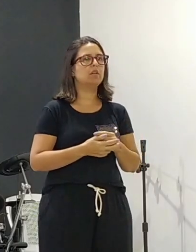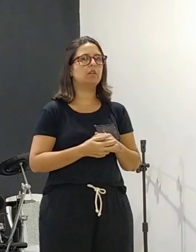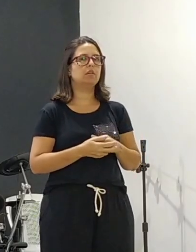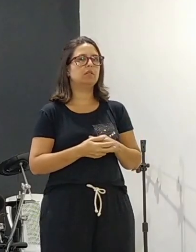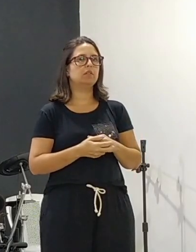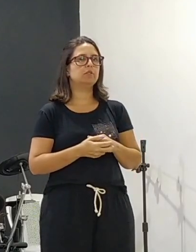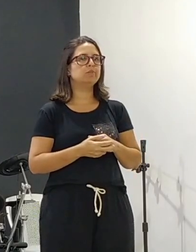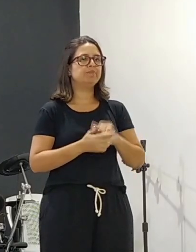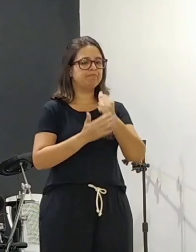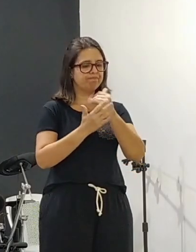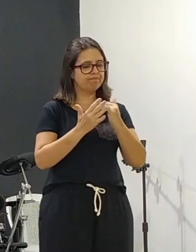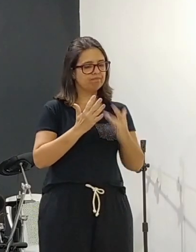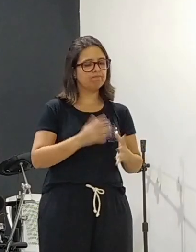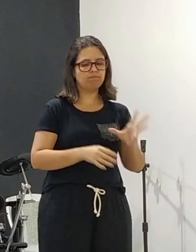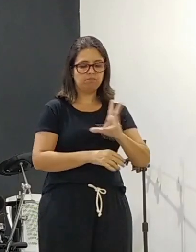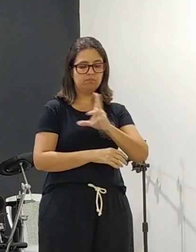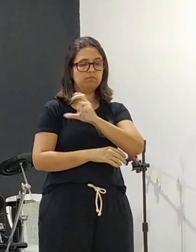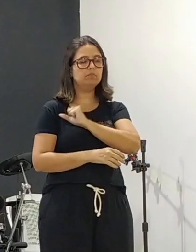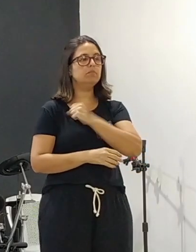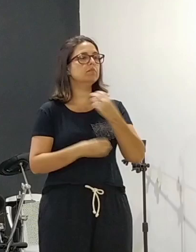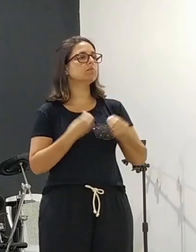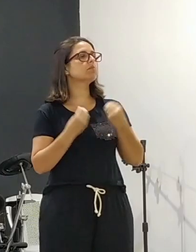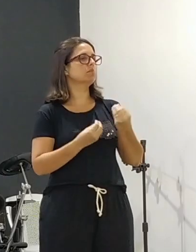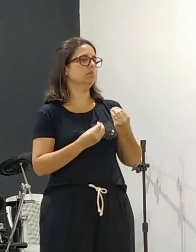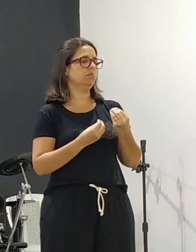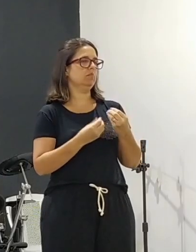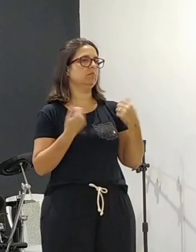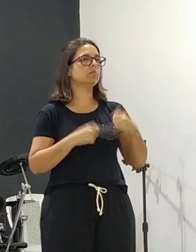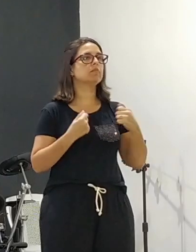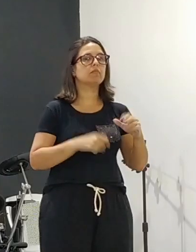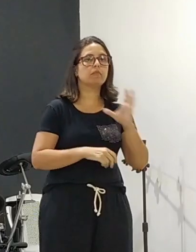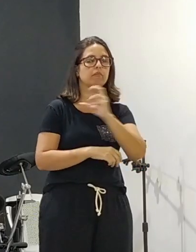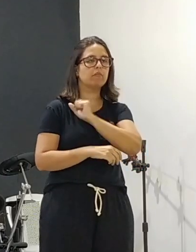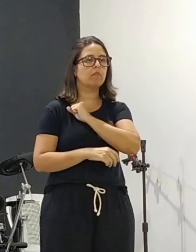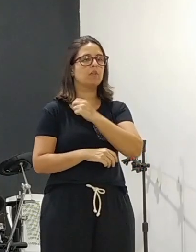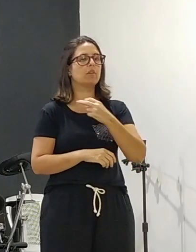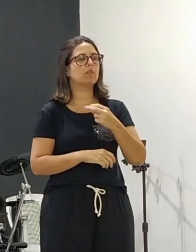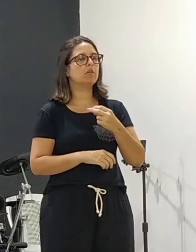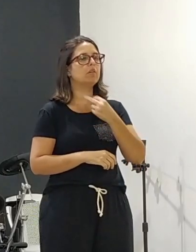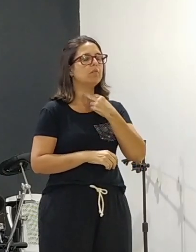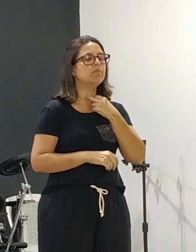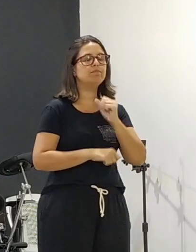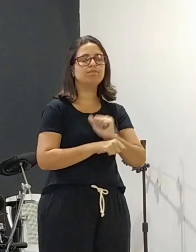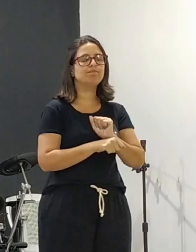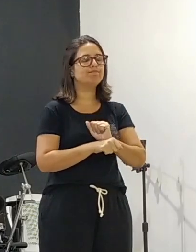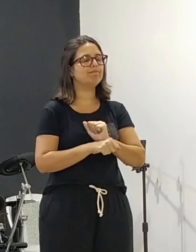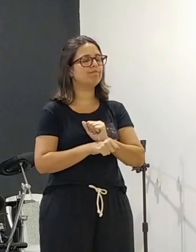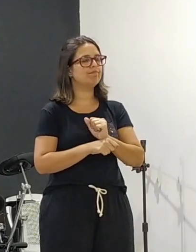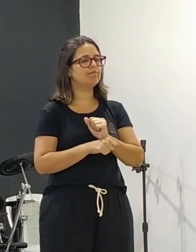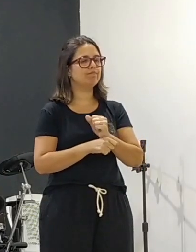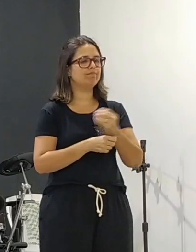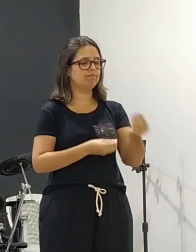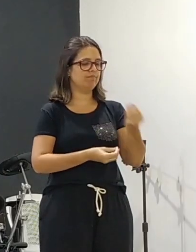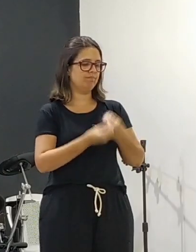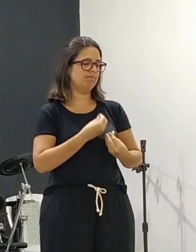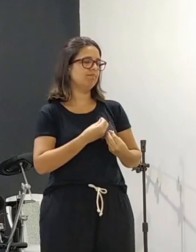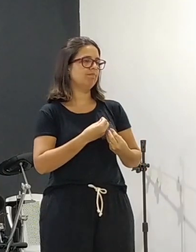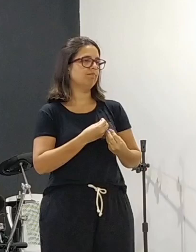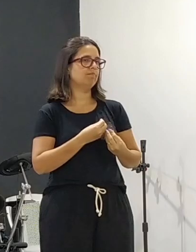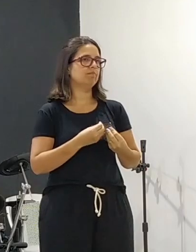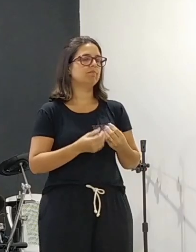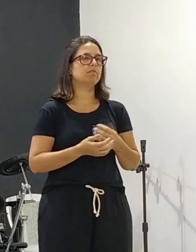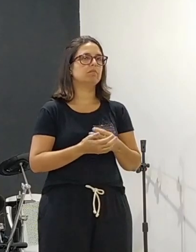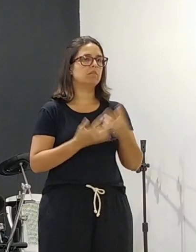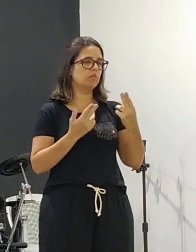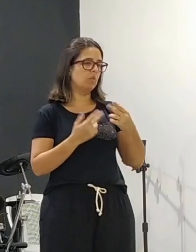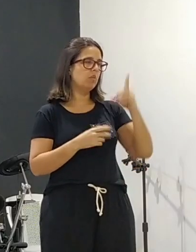e dessa forma que nós devemos amar. Amar sem esperar nada em troca. Foi assim que Deus nos amou. Estamos aprendendo isso